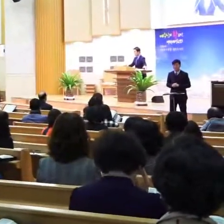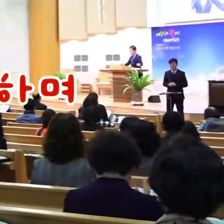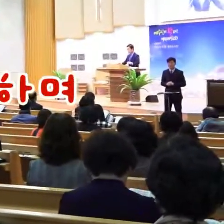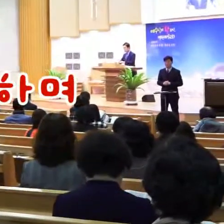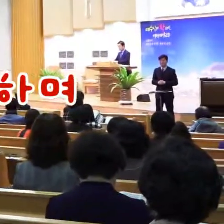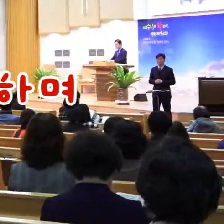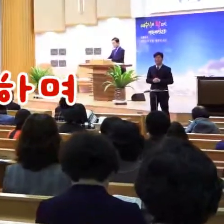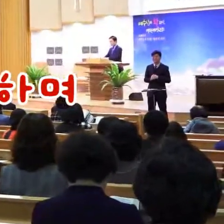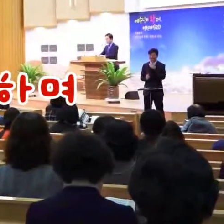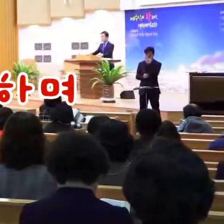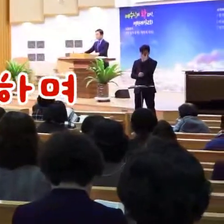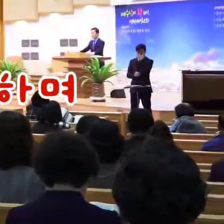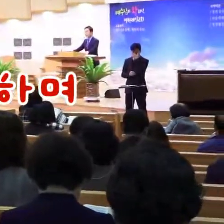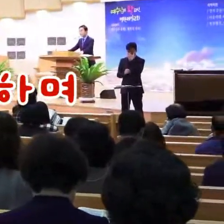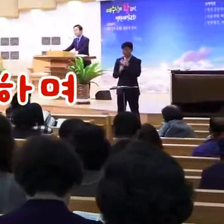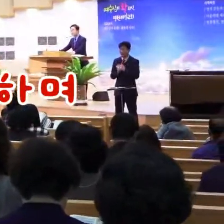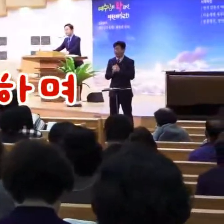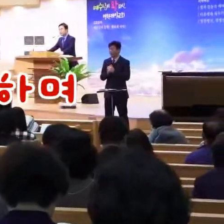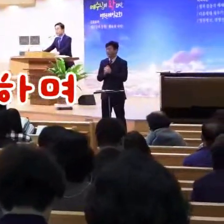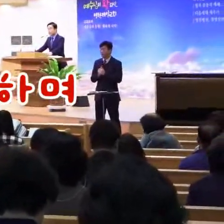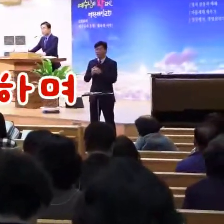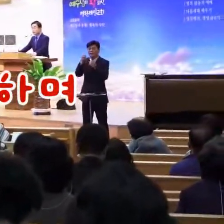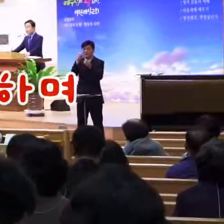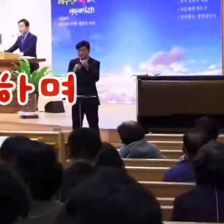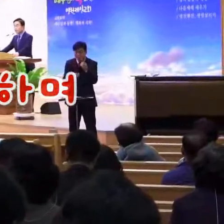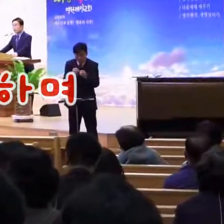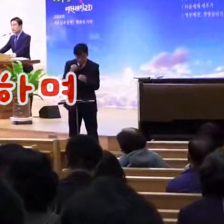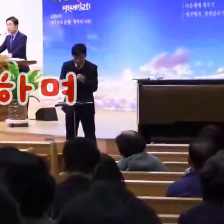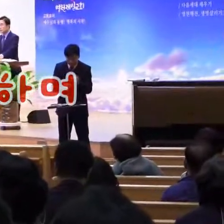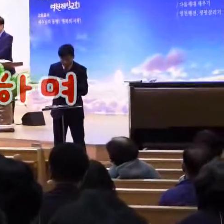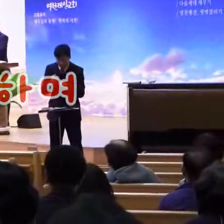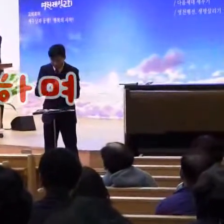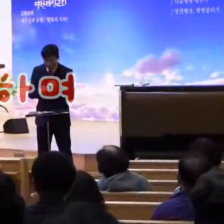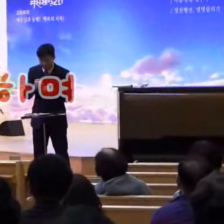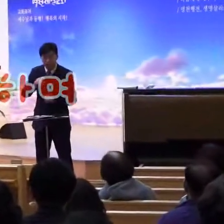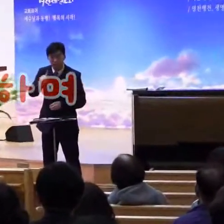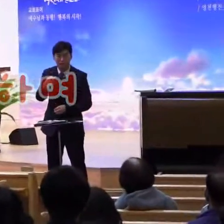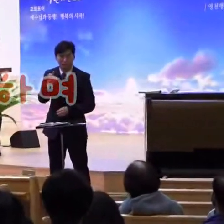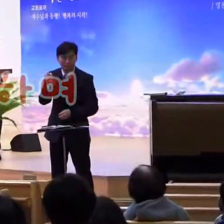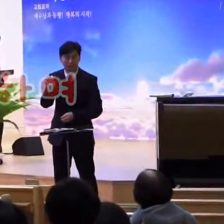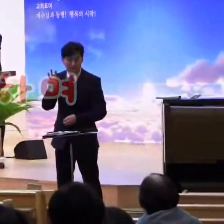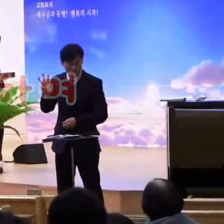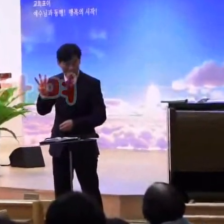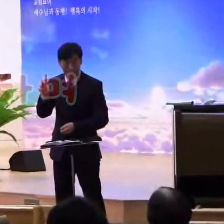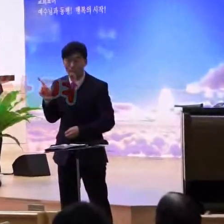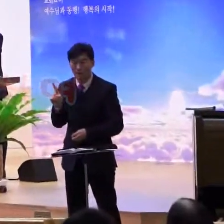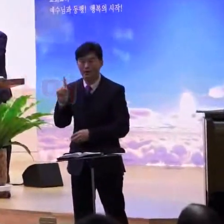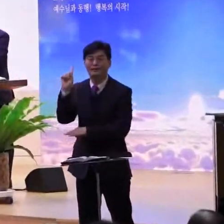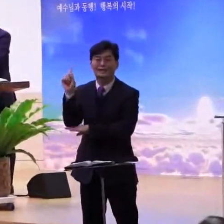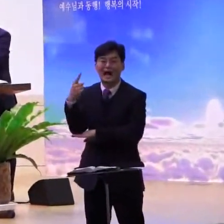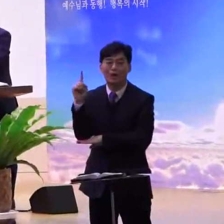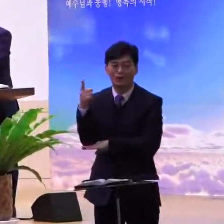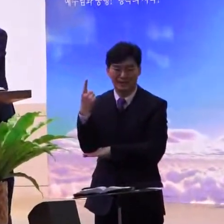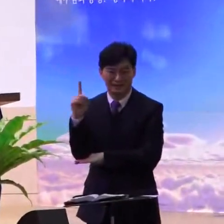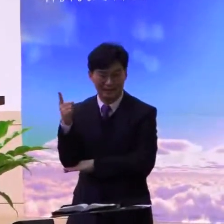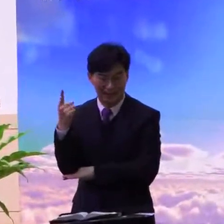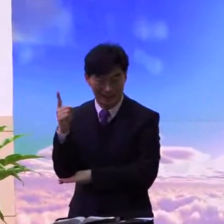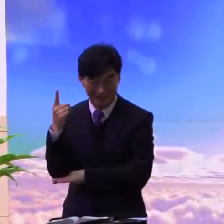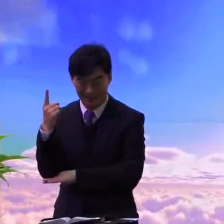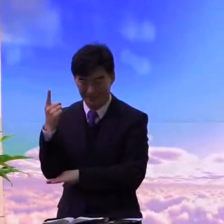우리가 읽은 시편 143편은 다윗의 시입니다. 여러분, 다윗을